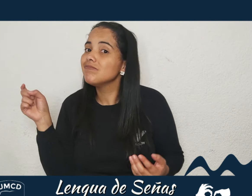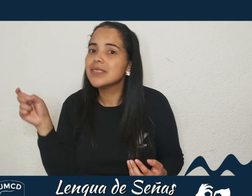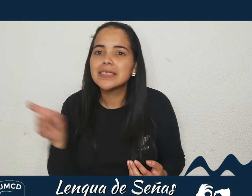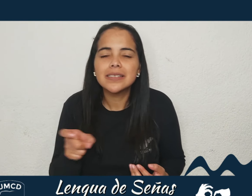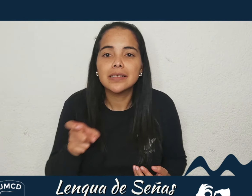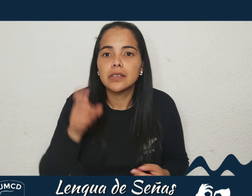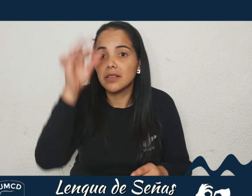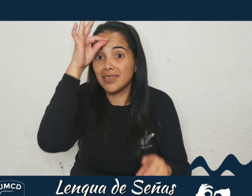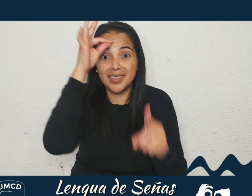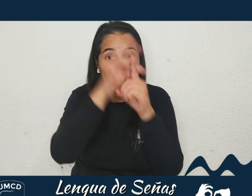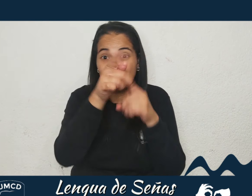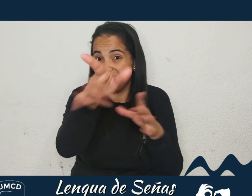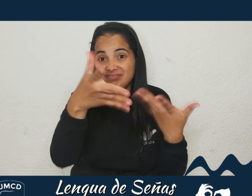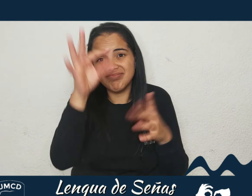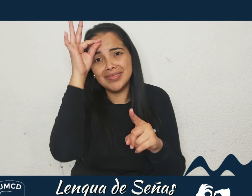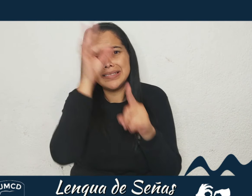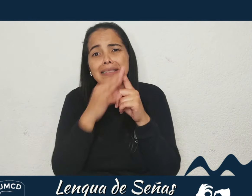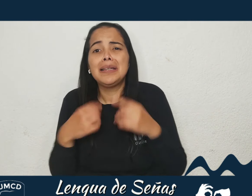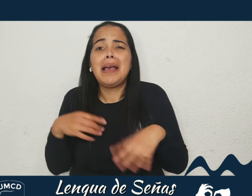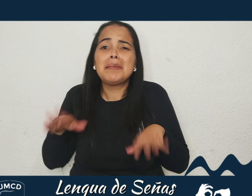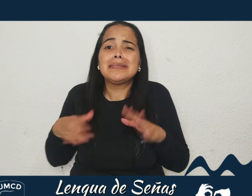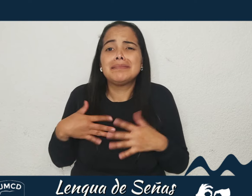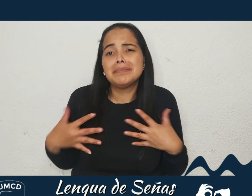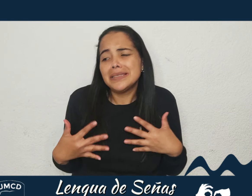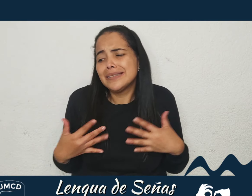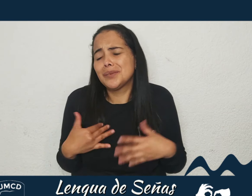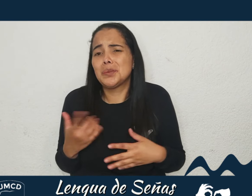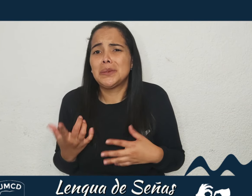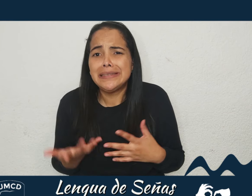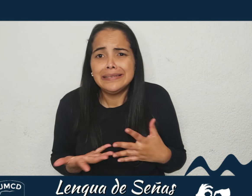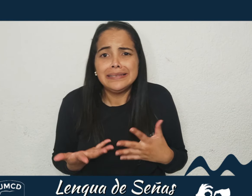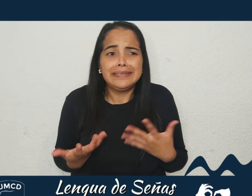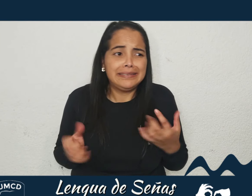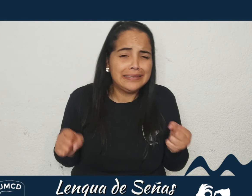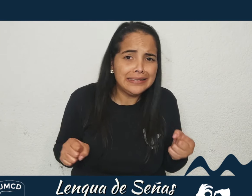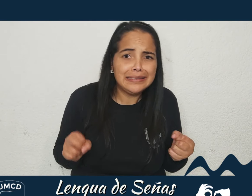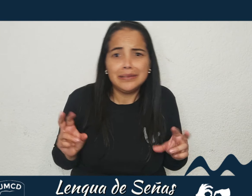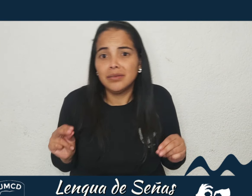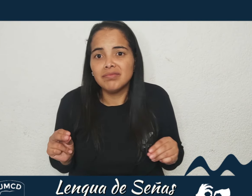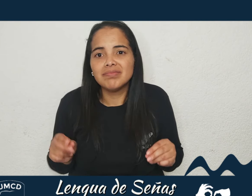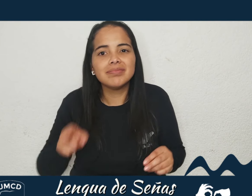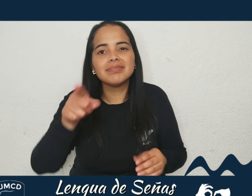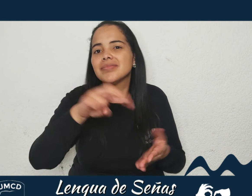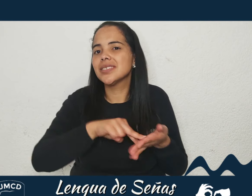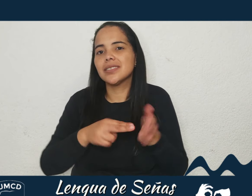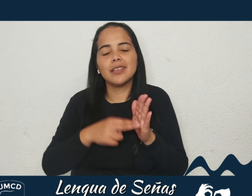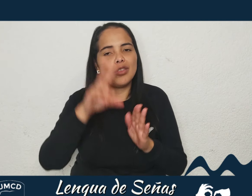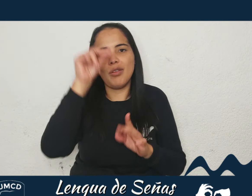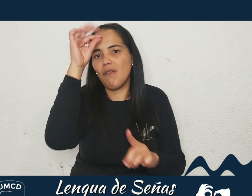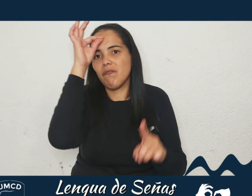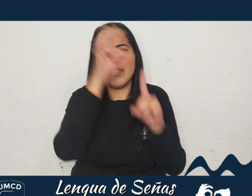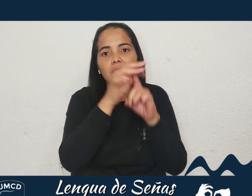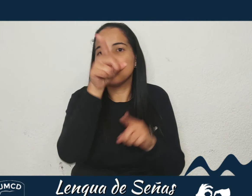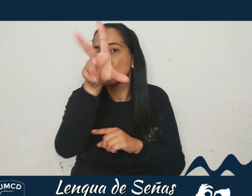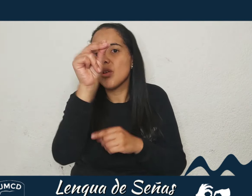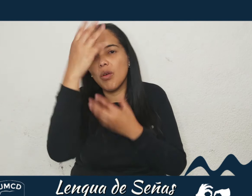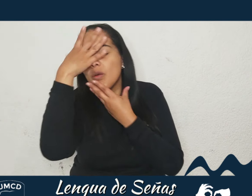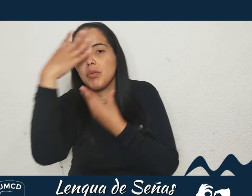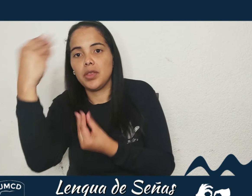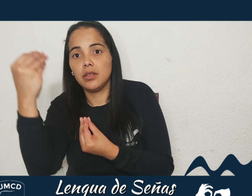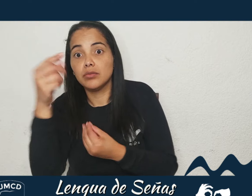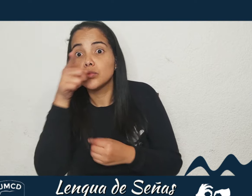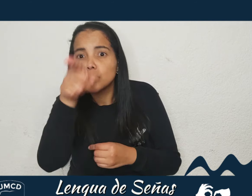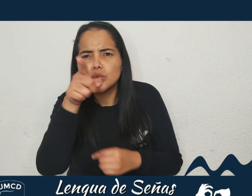la Biblia, sin fe es imposible agradar a Dios. La fe es la certeza de que Dios hará lo que dice que Él va a